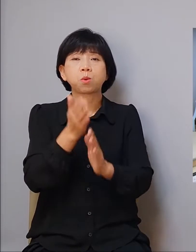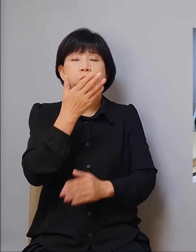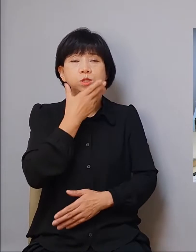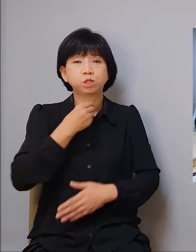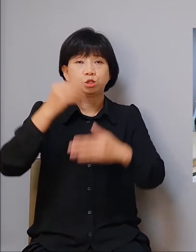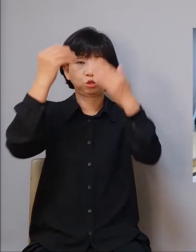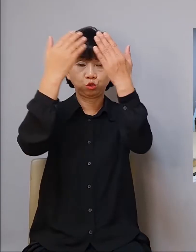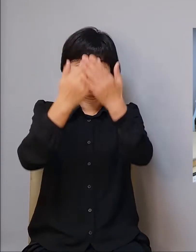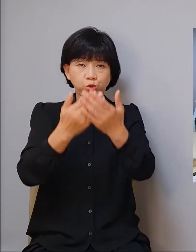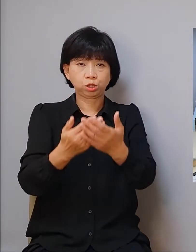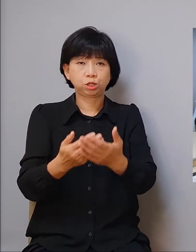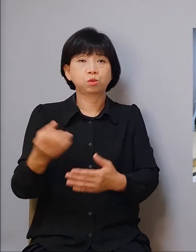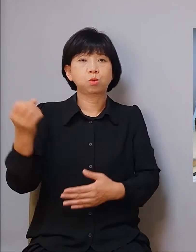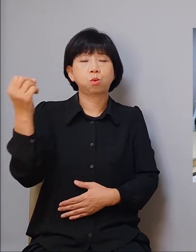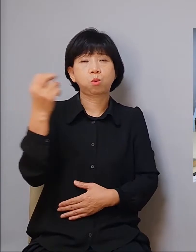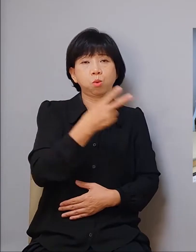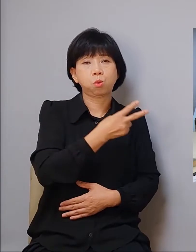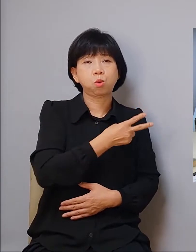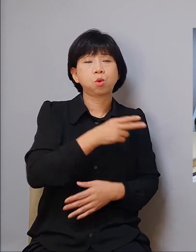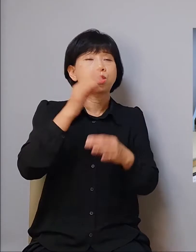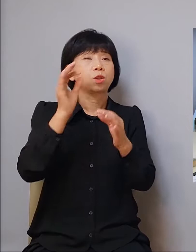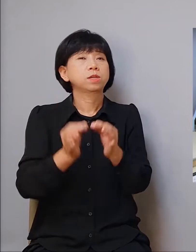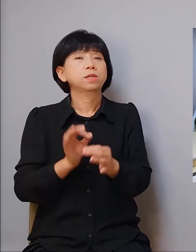끝없는 복을 주시고